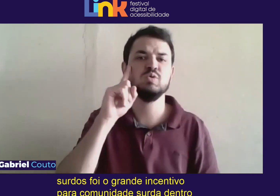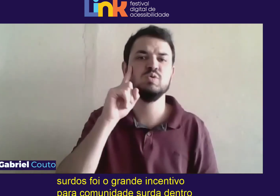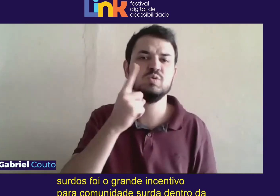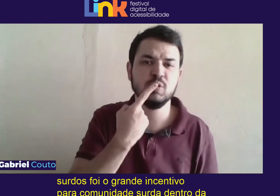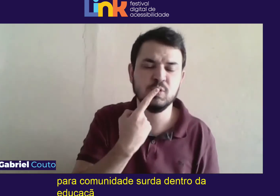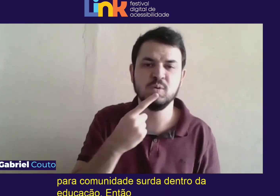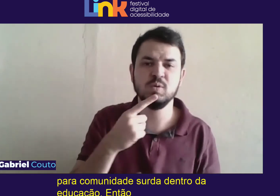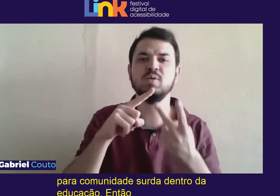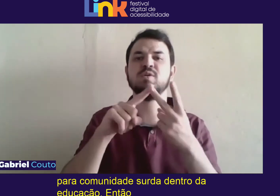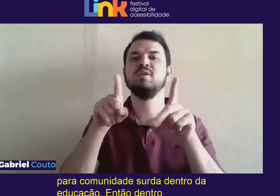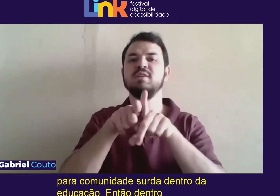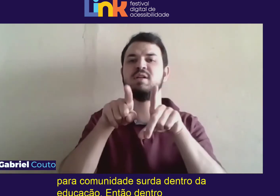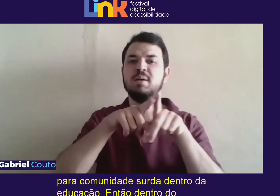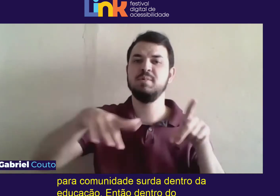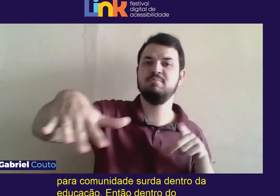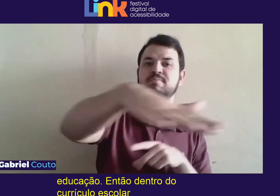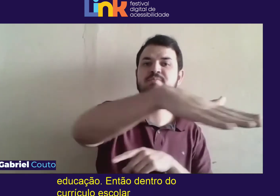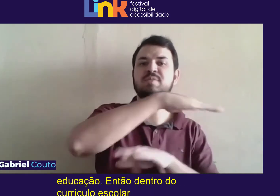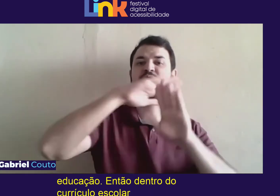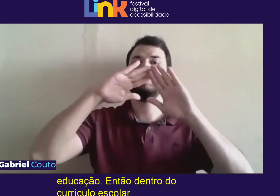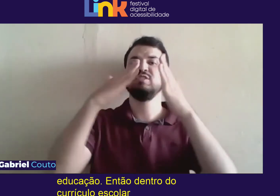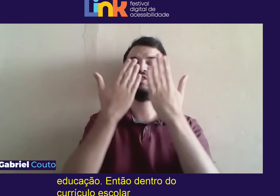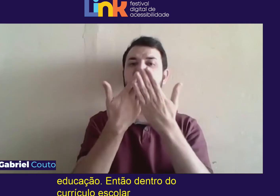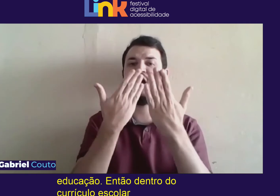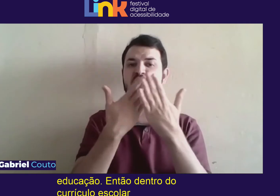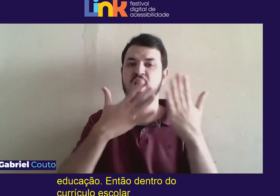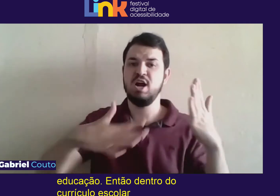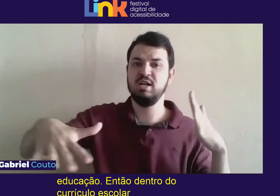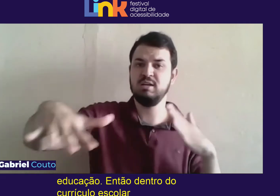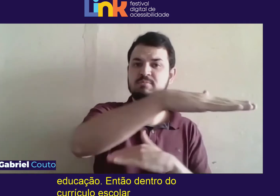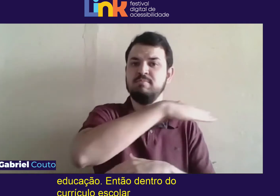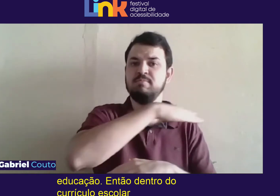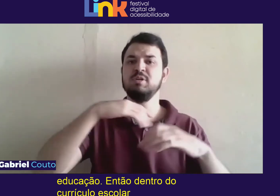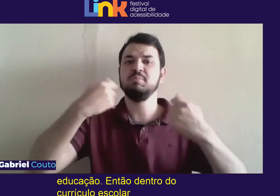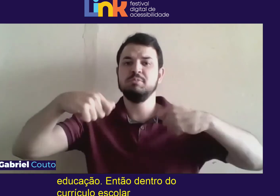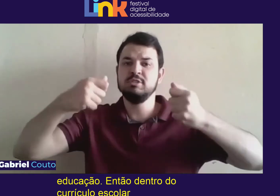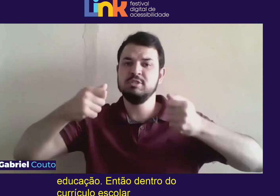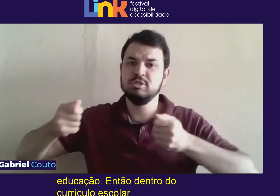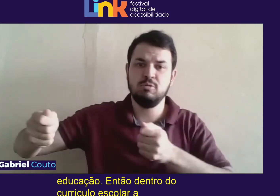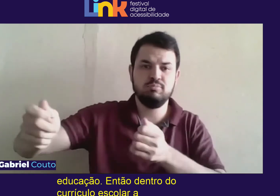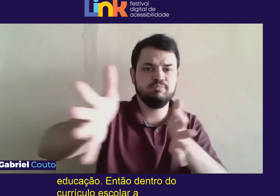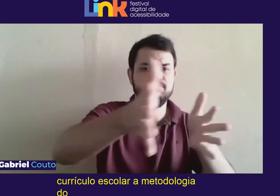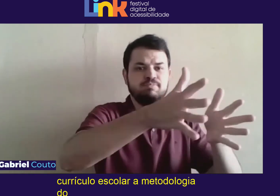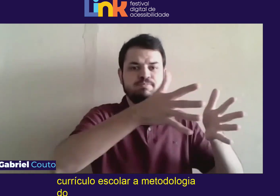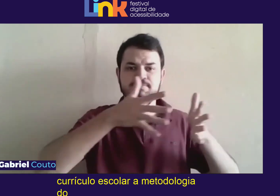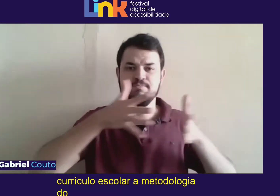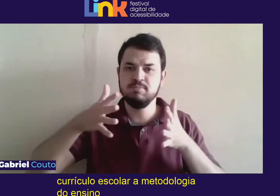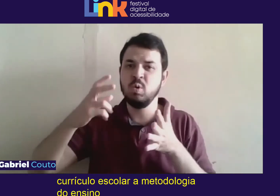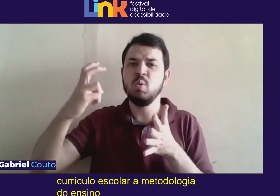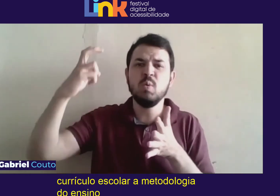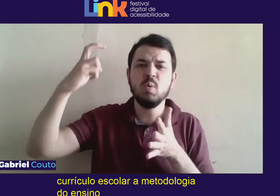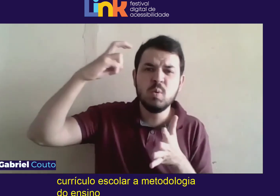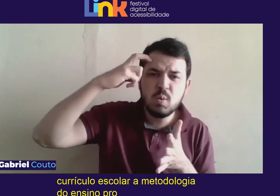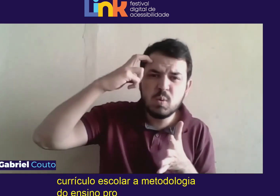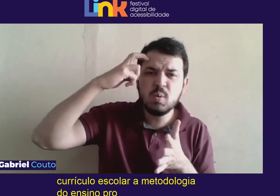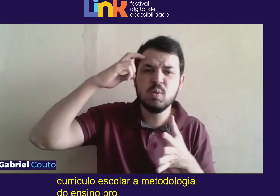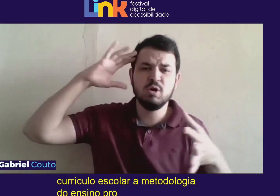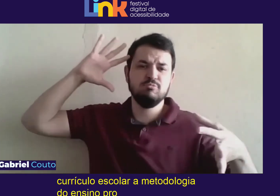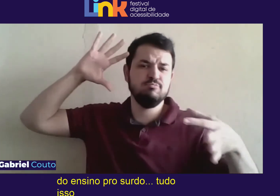a metodologia do ensino para o surdo, tudo isso faz parte da educação bilíngue que utiliza